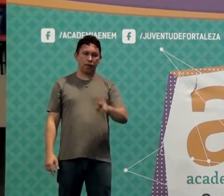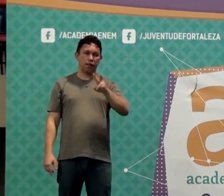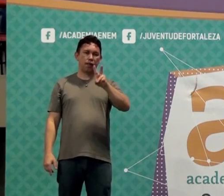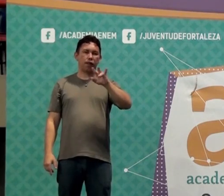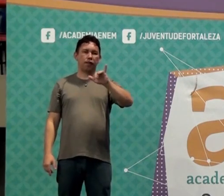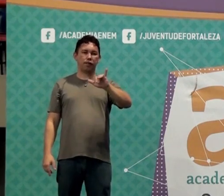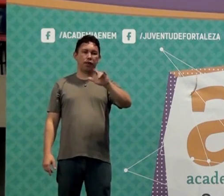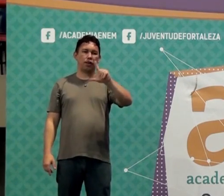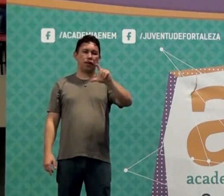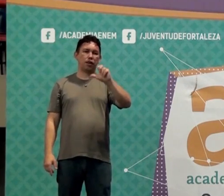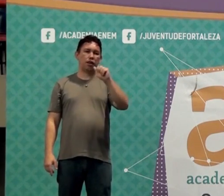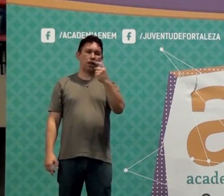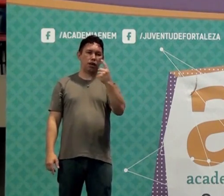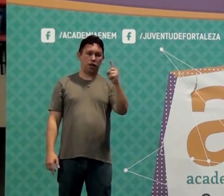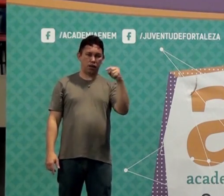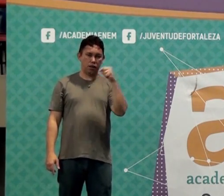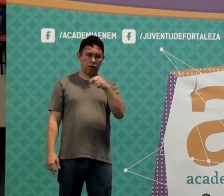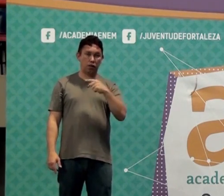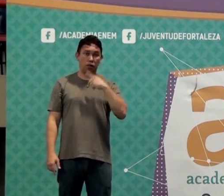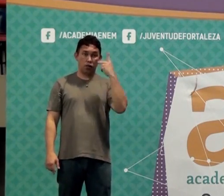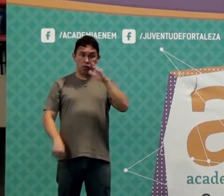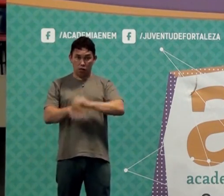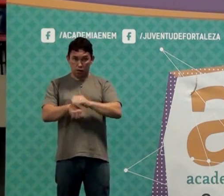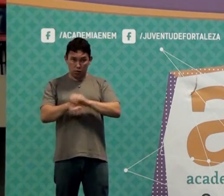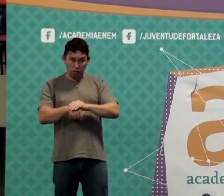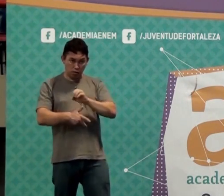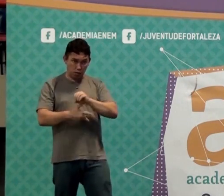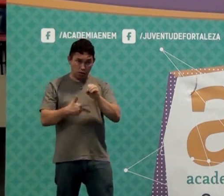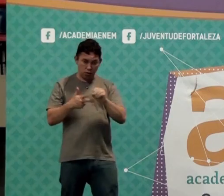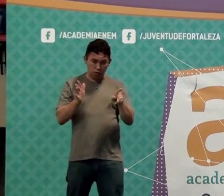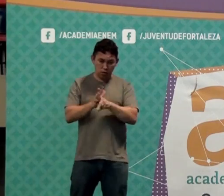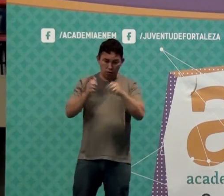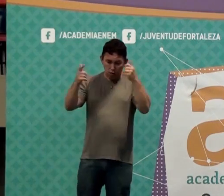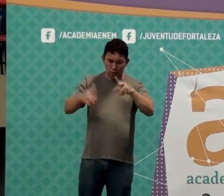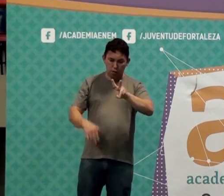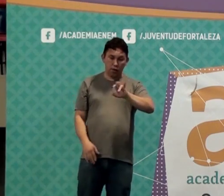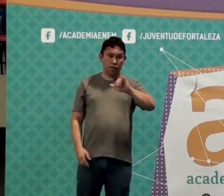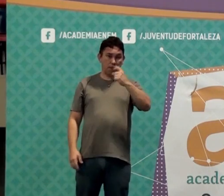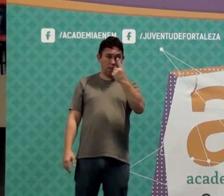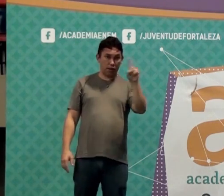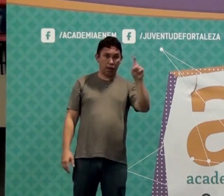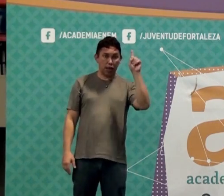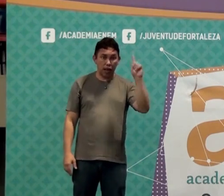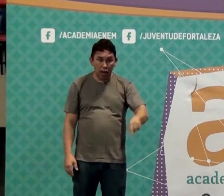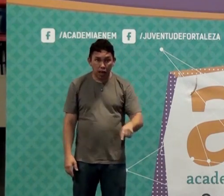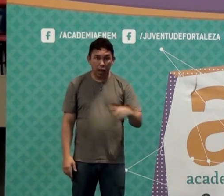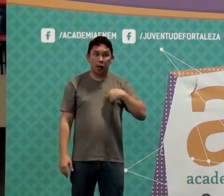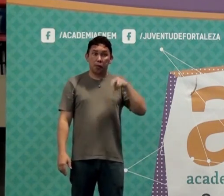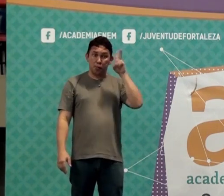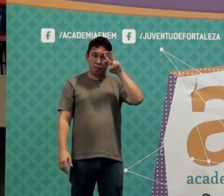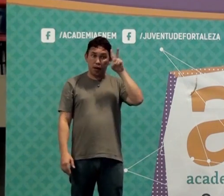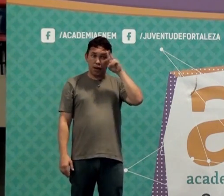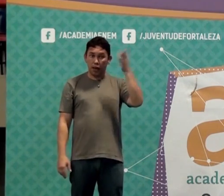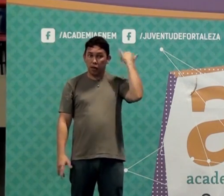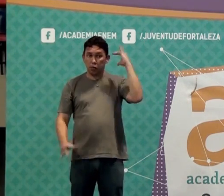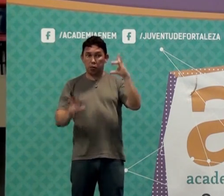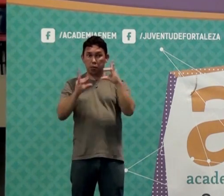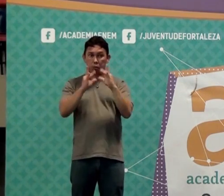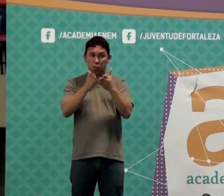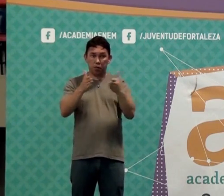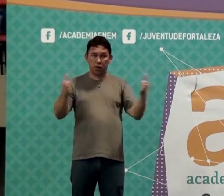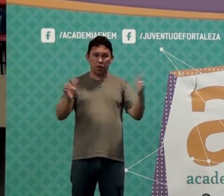que é dona de terra, mas ele é dono de uma propriedade pequena. E aí a tendência dele é perder a terra em invasão e